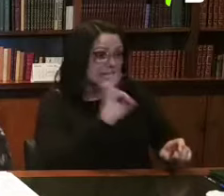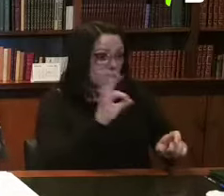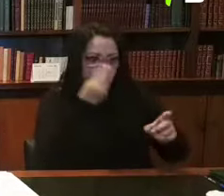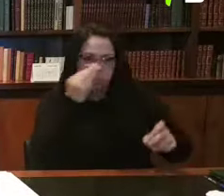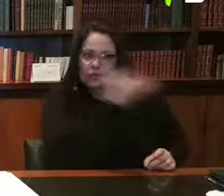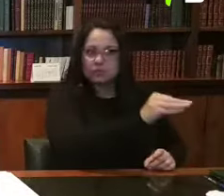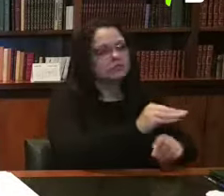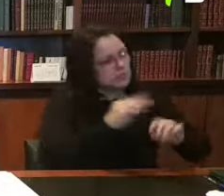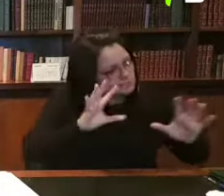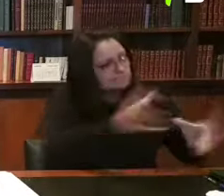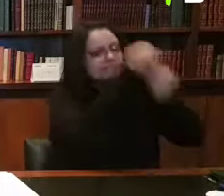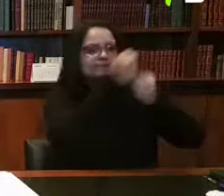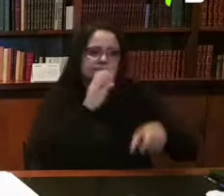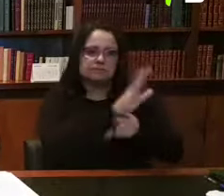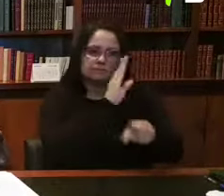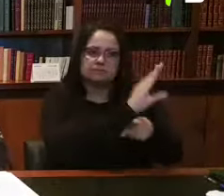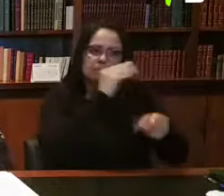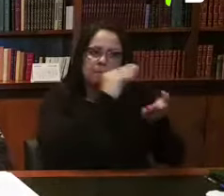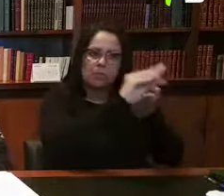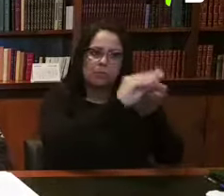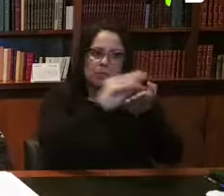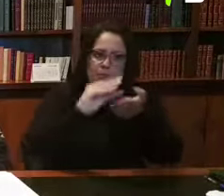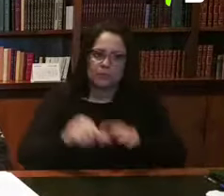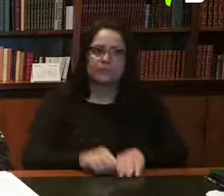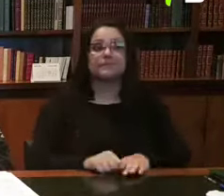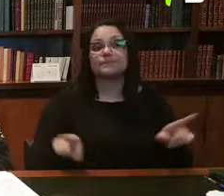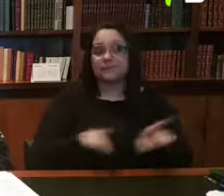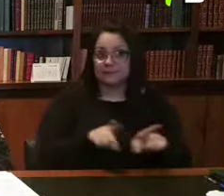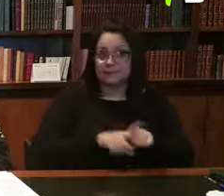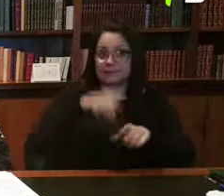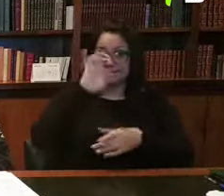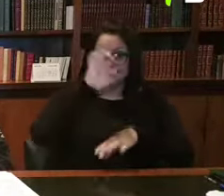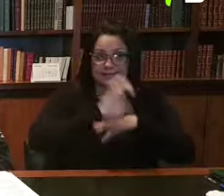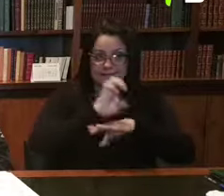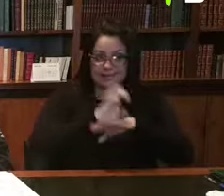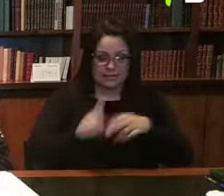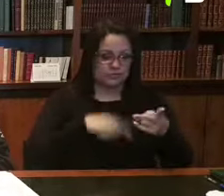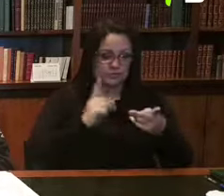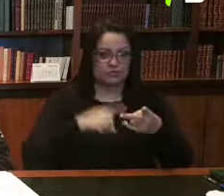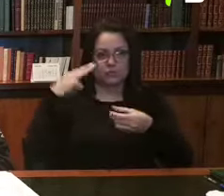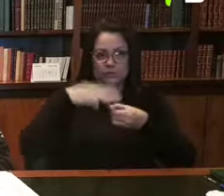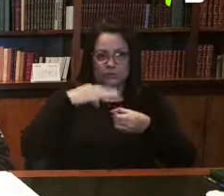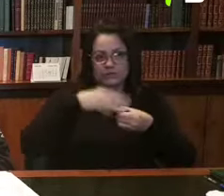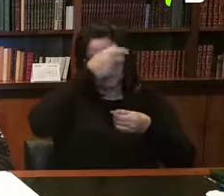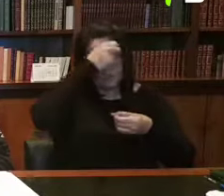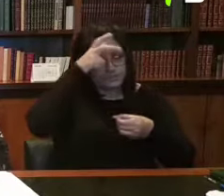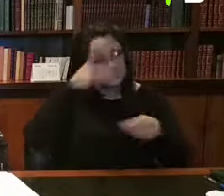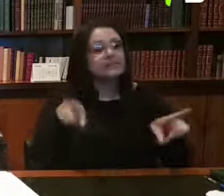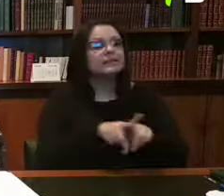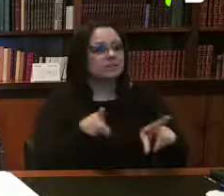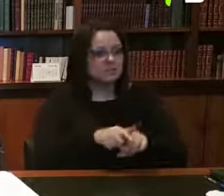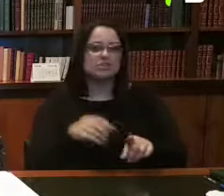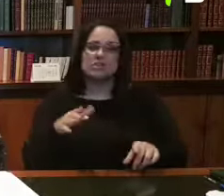150 milhões ao mesmo tempo estados e municípios também precisavam de dinheiro nós temos 20